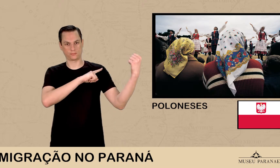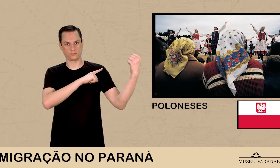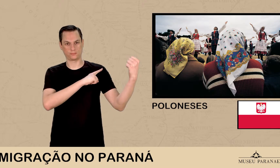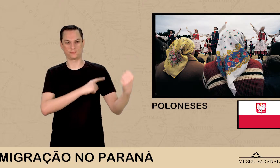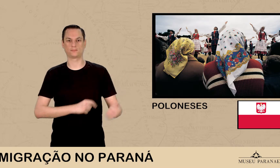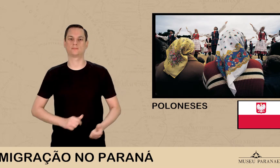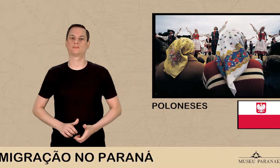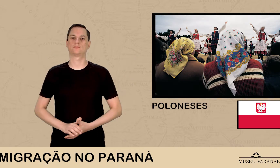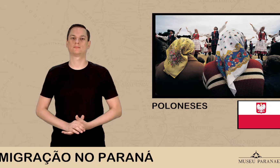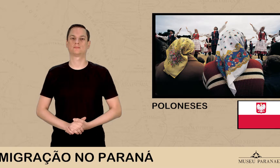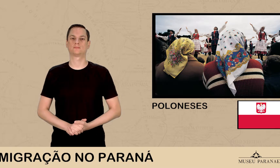poloneses,